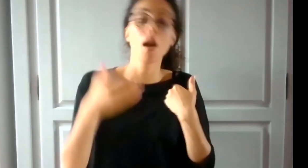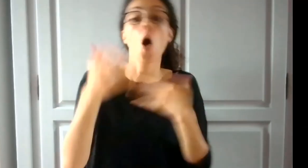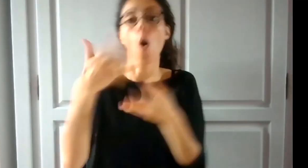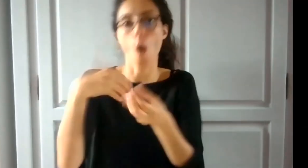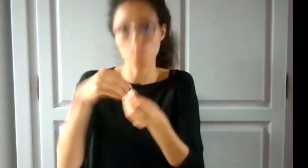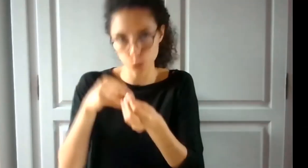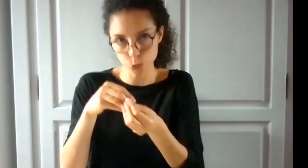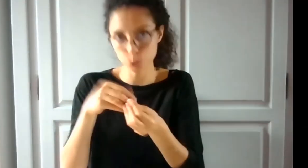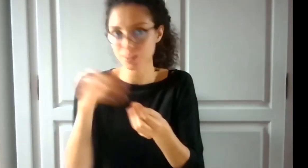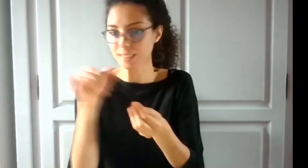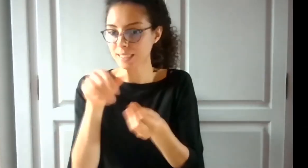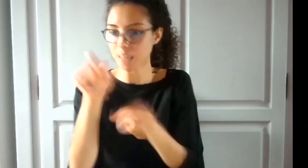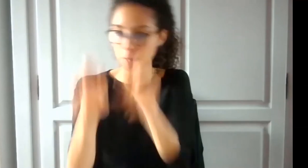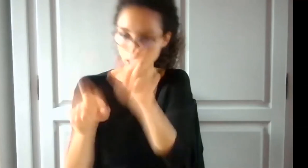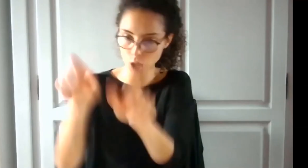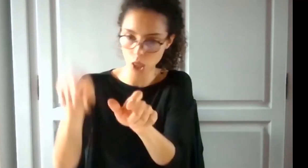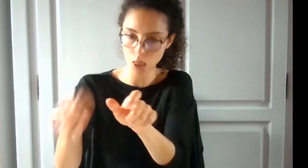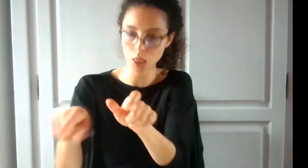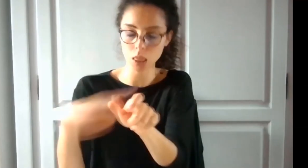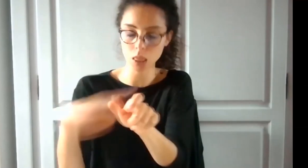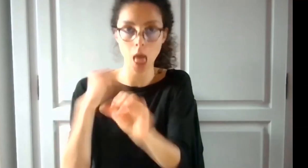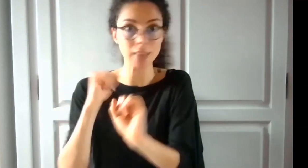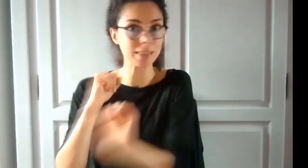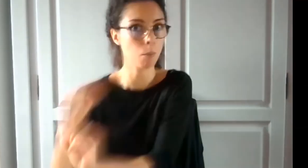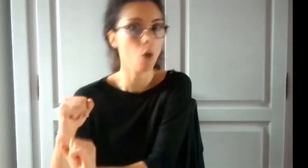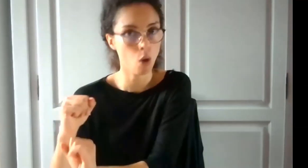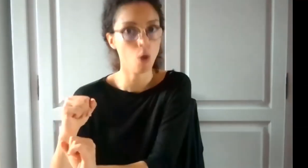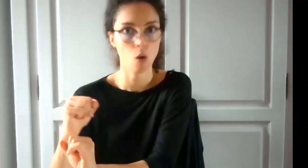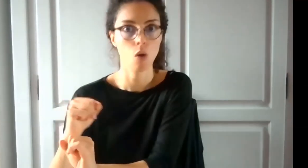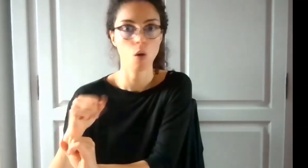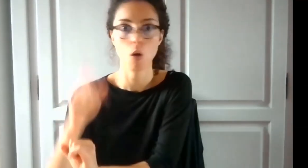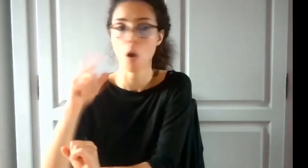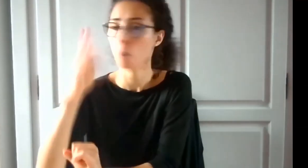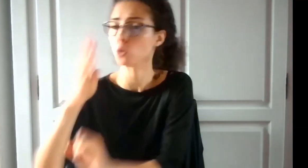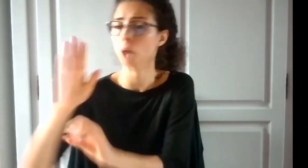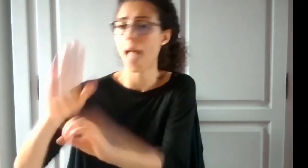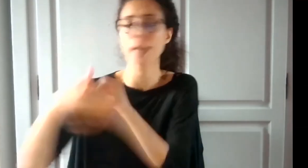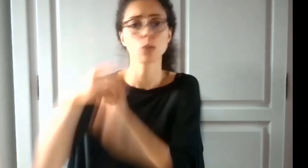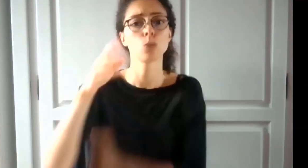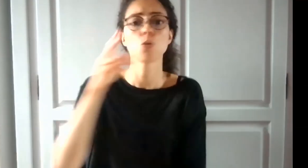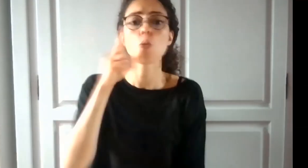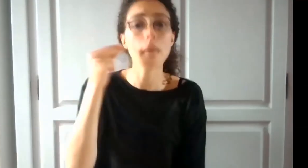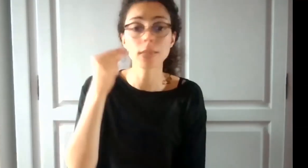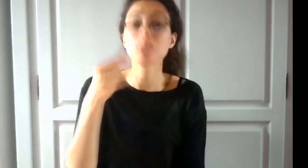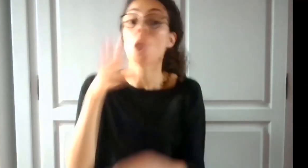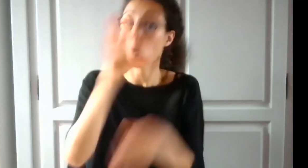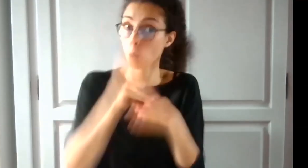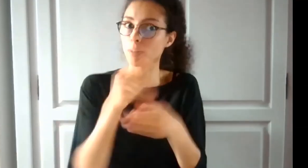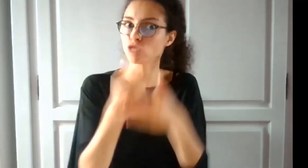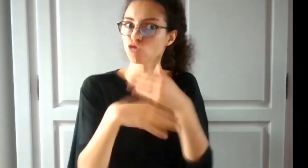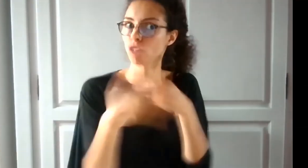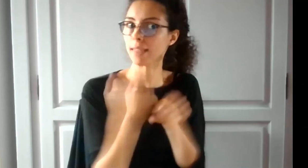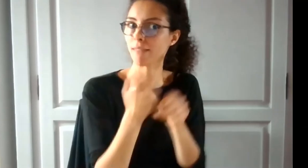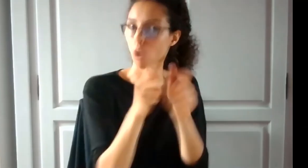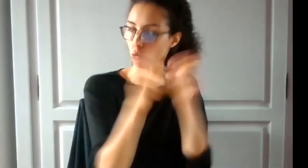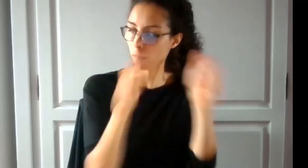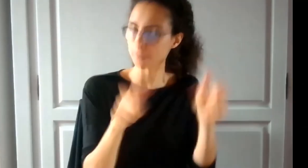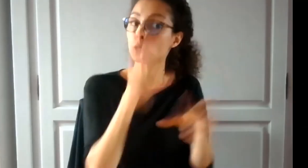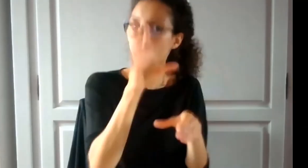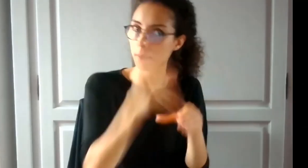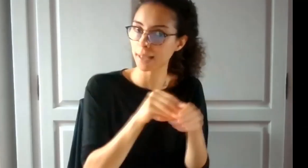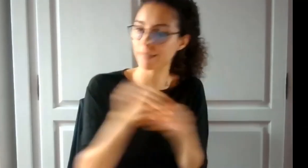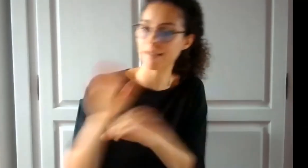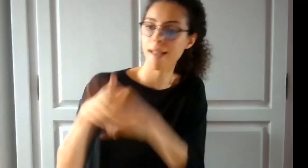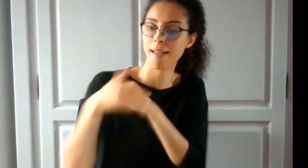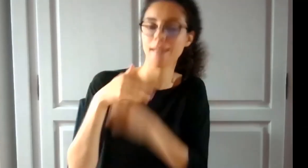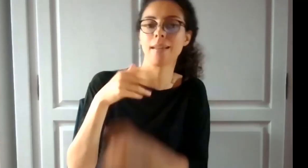sont particulièrement dépendantes, qui ont besoin d'aide humaine, y compris sur le lieu de travail, trouvent aussi dans leur lieu